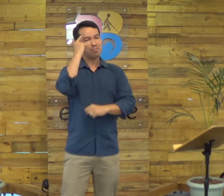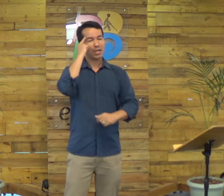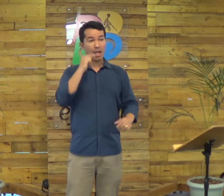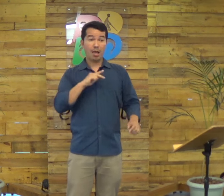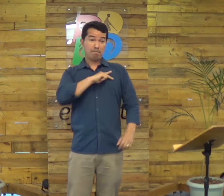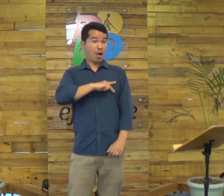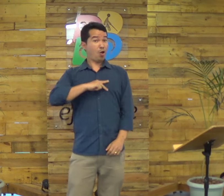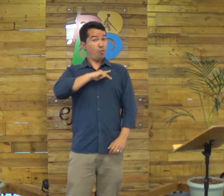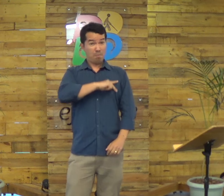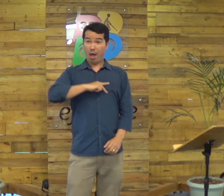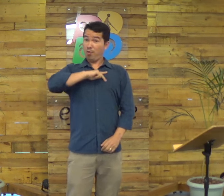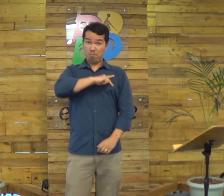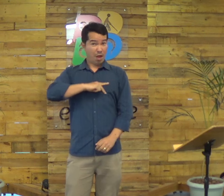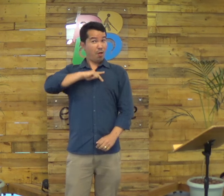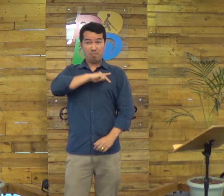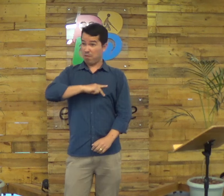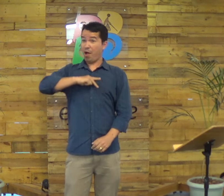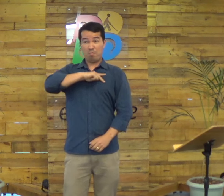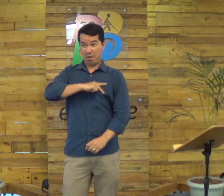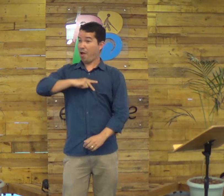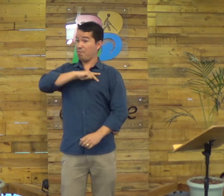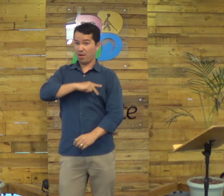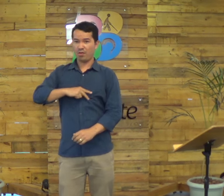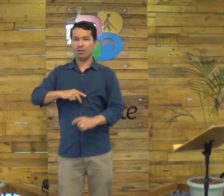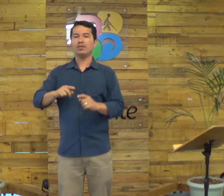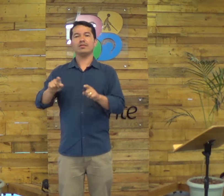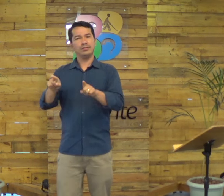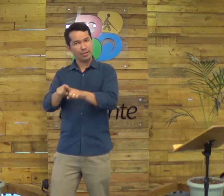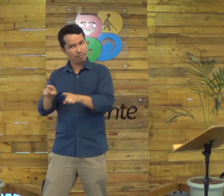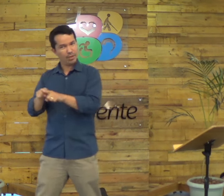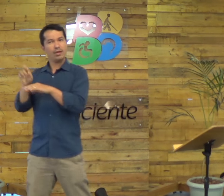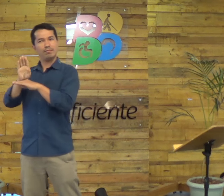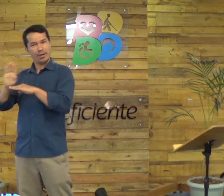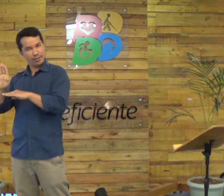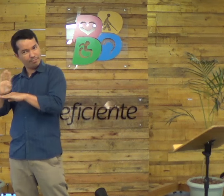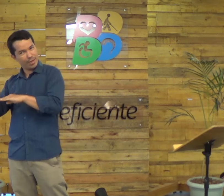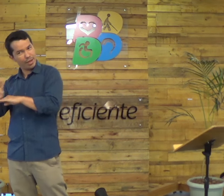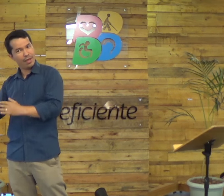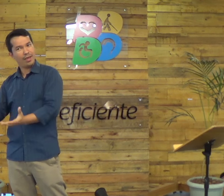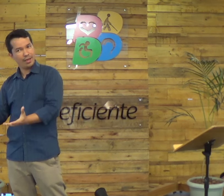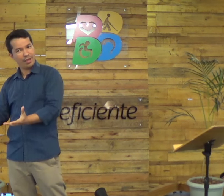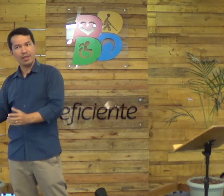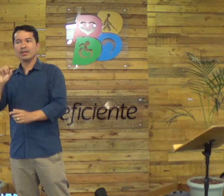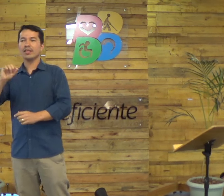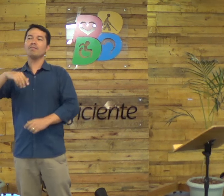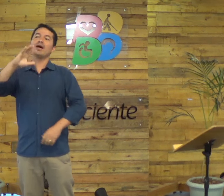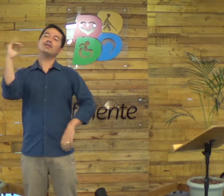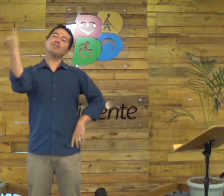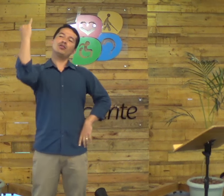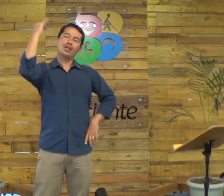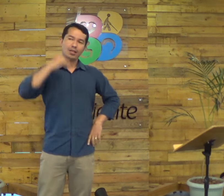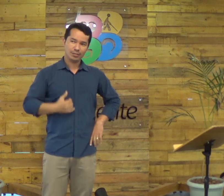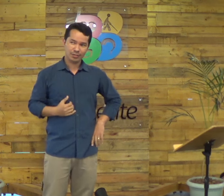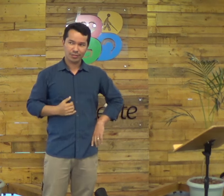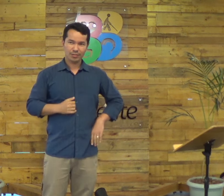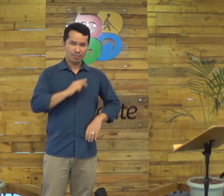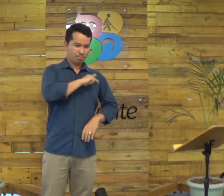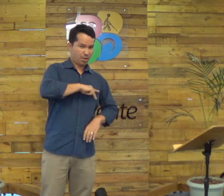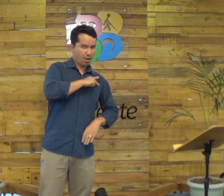Todos pensam, aí é porque Paulo fundou, o que é a igreja, nossa, que legal, mas Barnabé também. Quem que é mais importante?